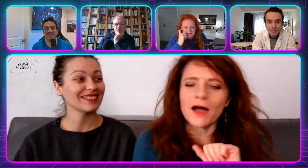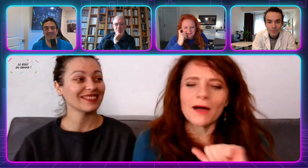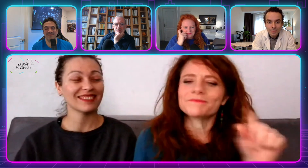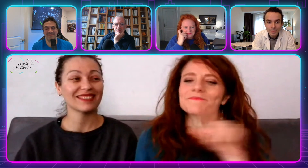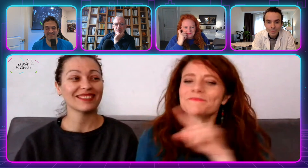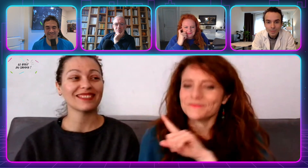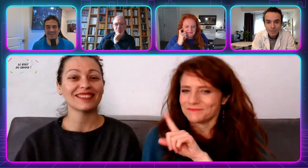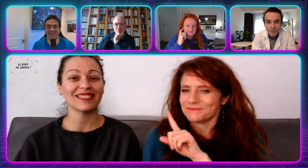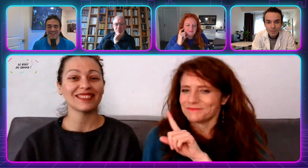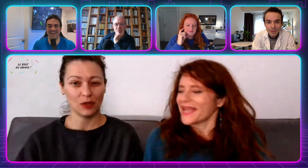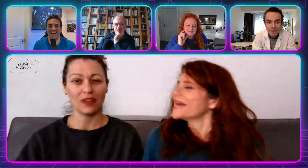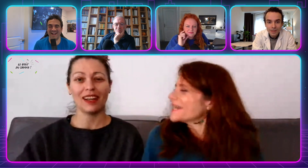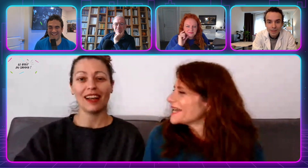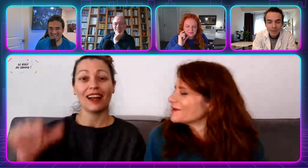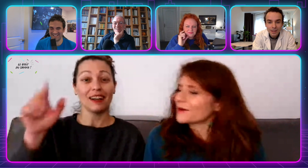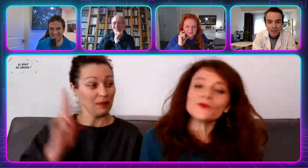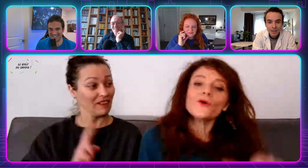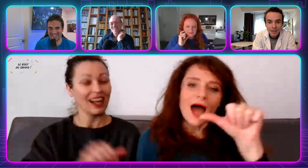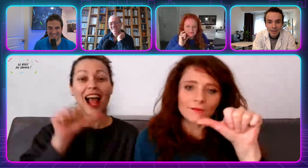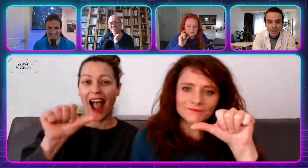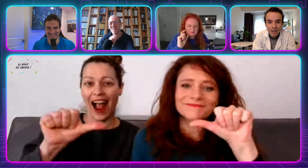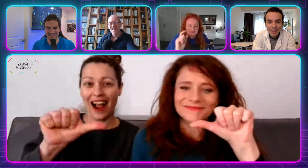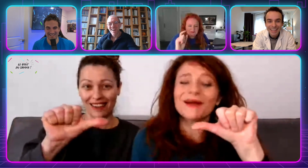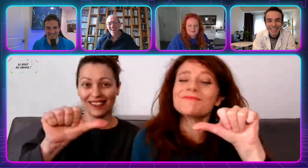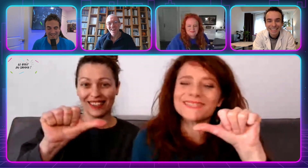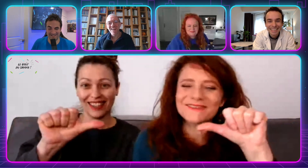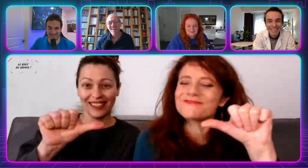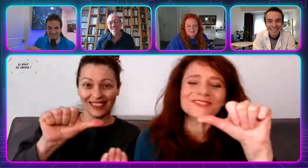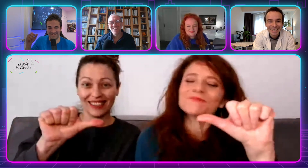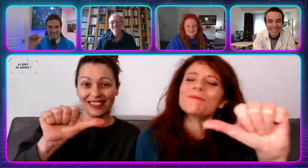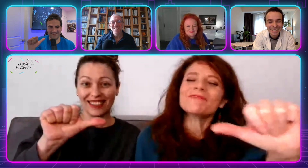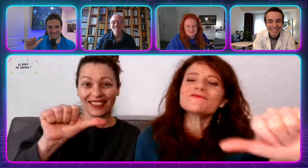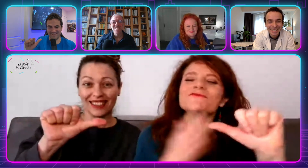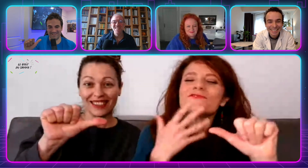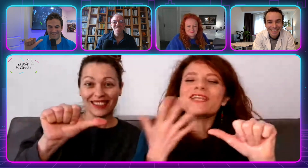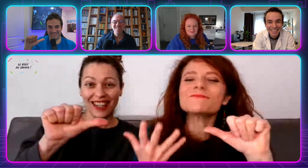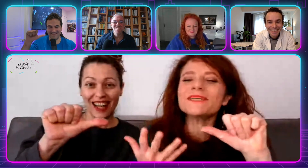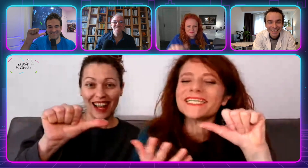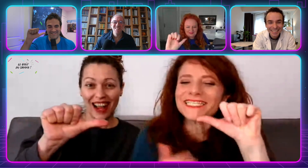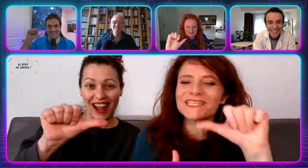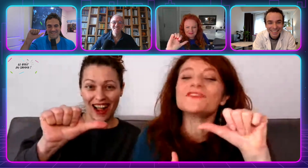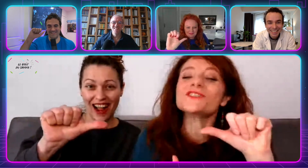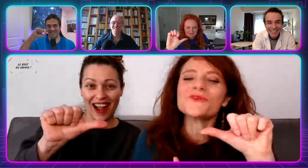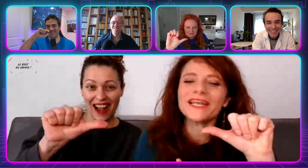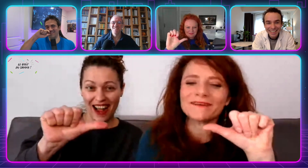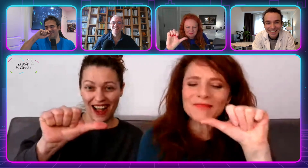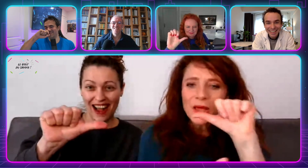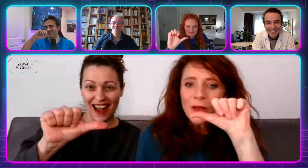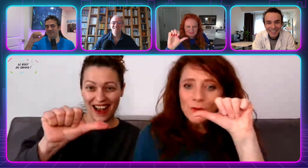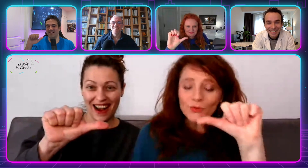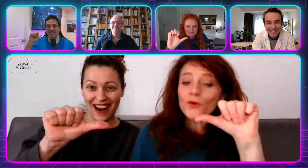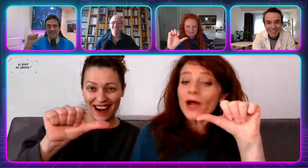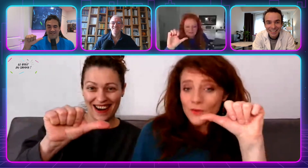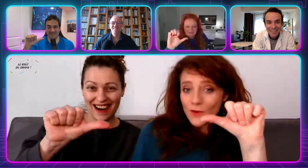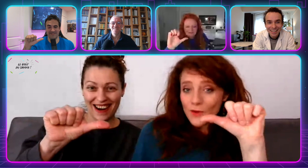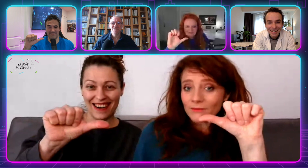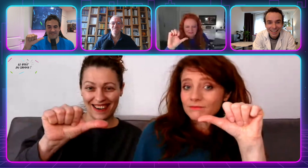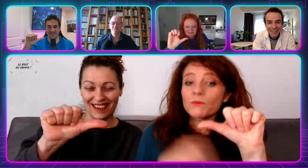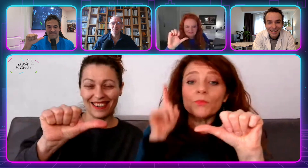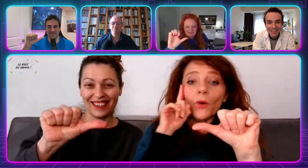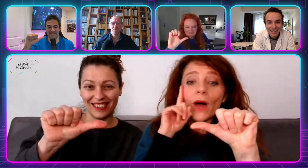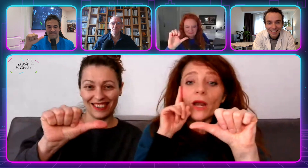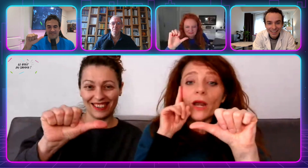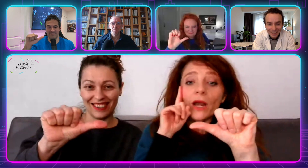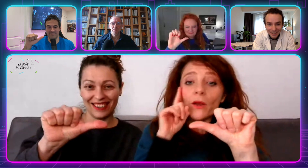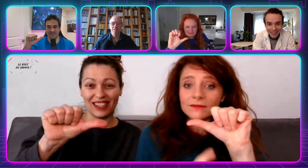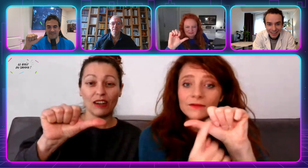Vous allez voir. Alors, le A. Oui, parce que je peux pas vous l'expliquer, c'est visuel. Ok. Pourquoi le